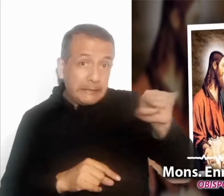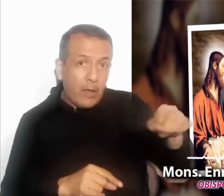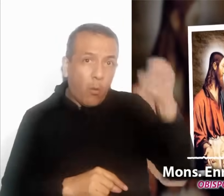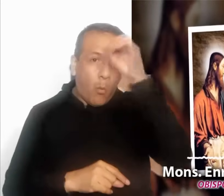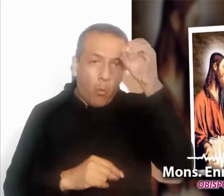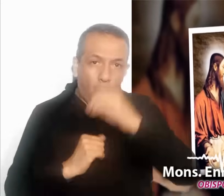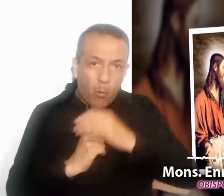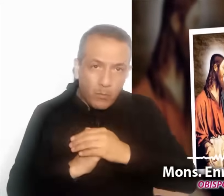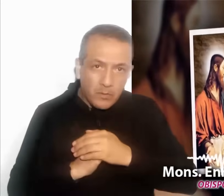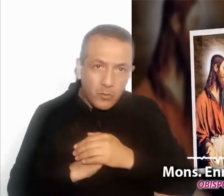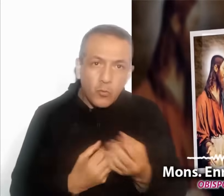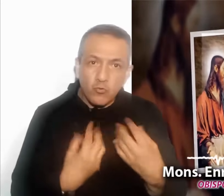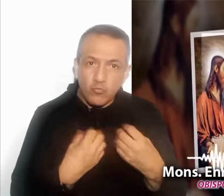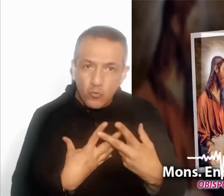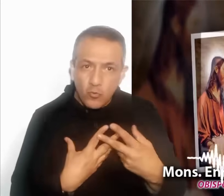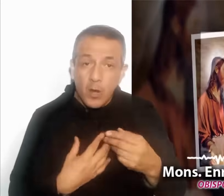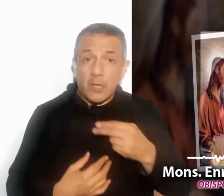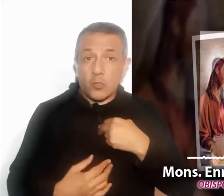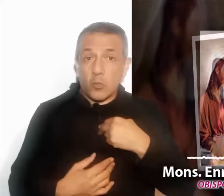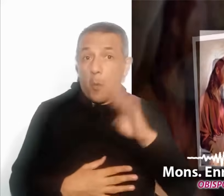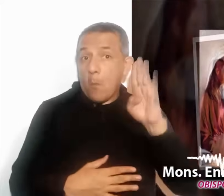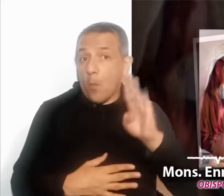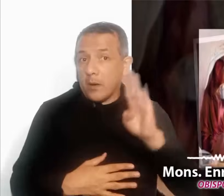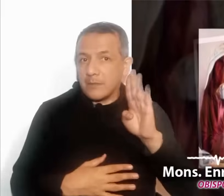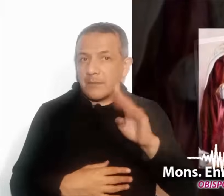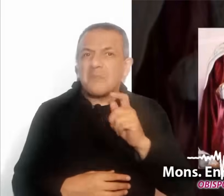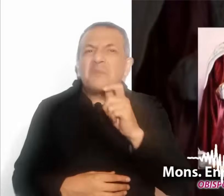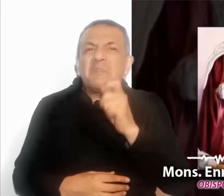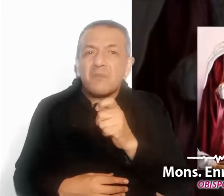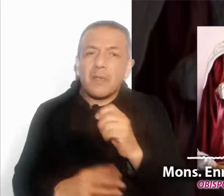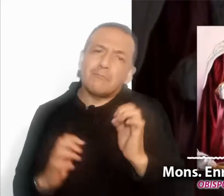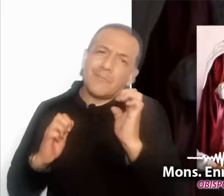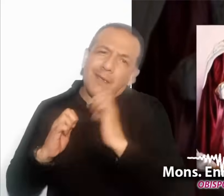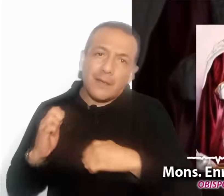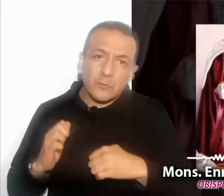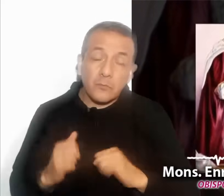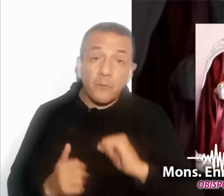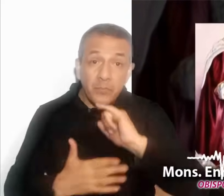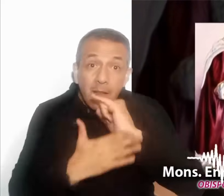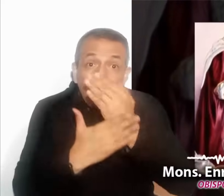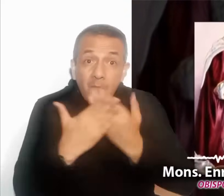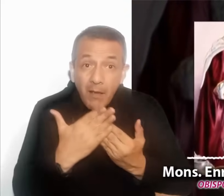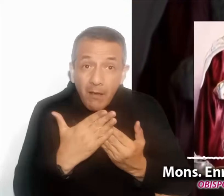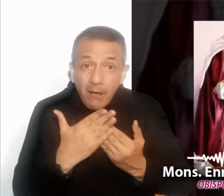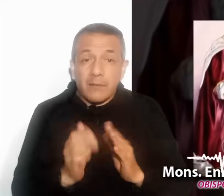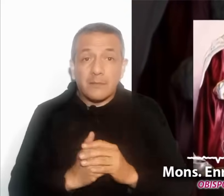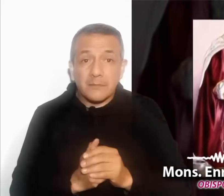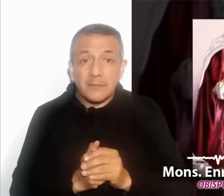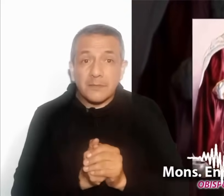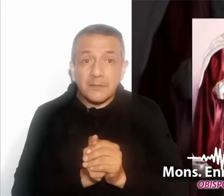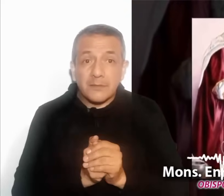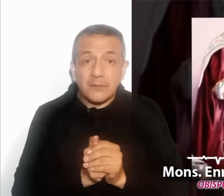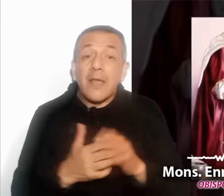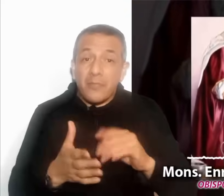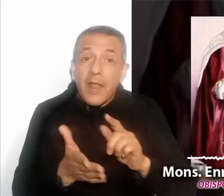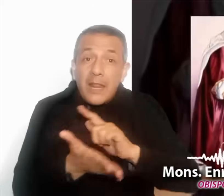bien, aparentar, pero finalmente estar engañando. La imagen de la limpieza del vaso es